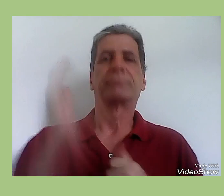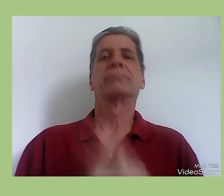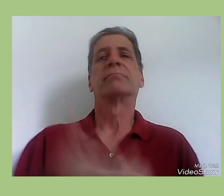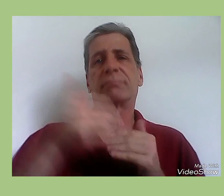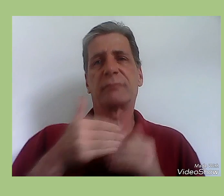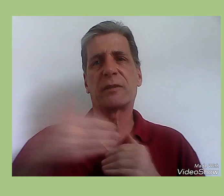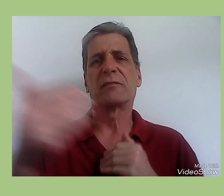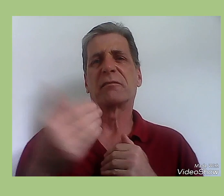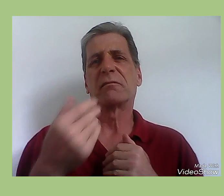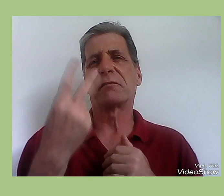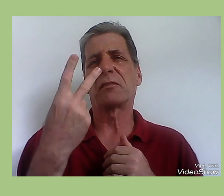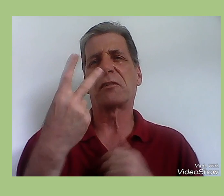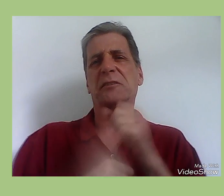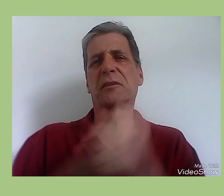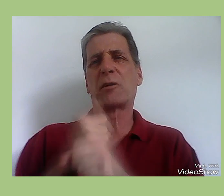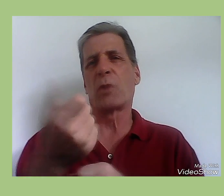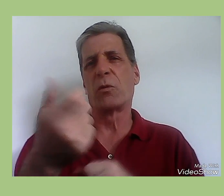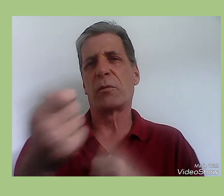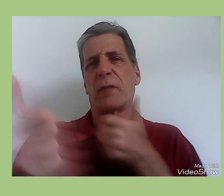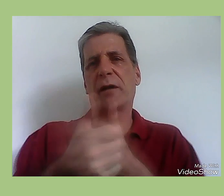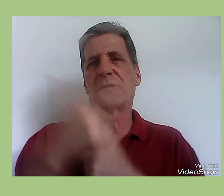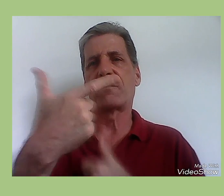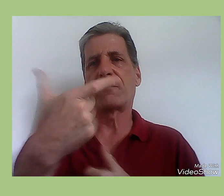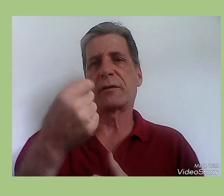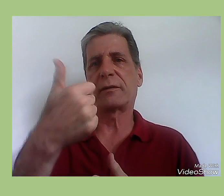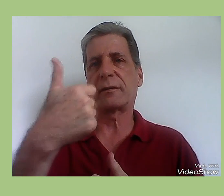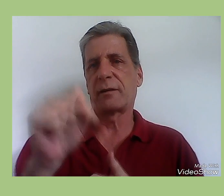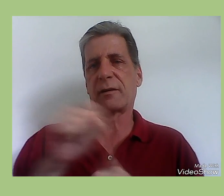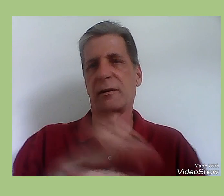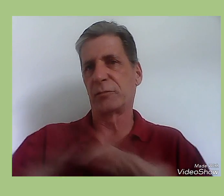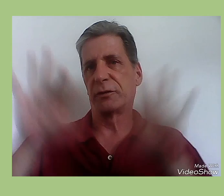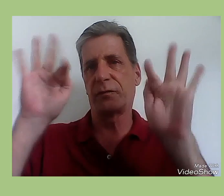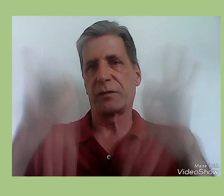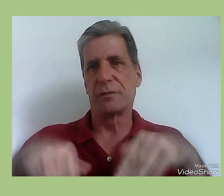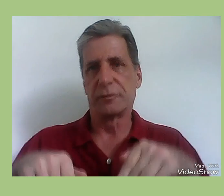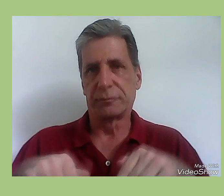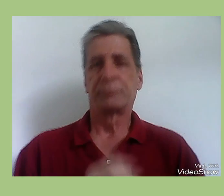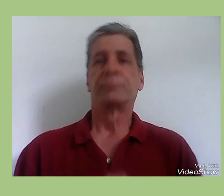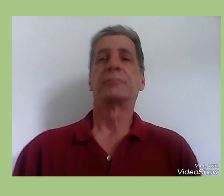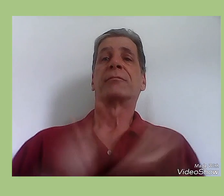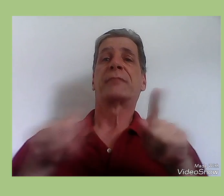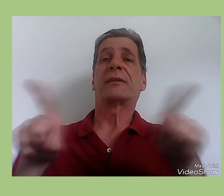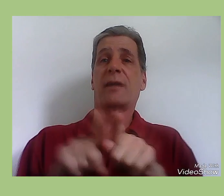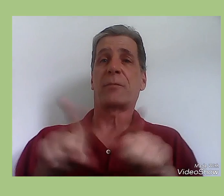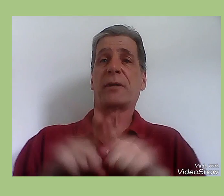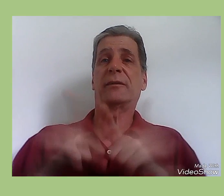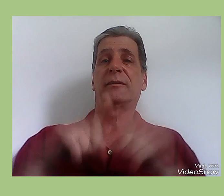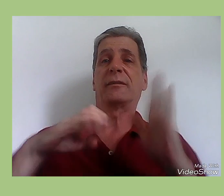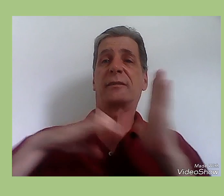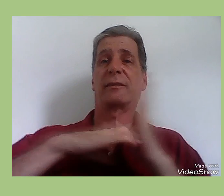foram muitas as razões que fizeram com que nós chegássemos a esse resultado. Acho e disse várias vezes